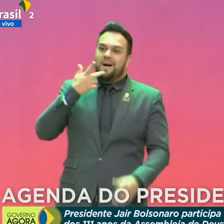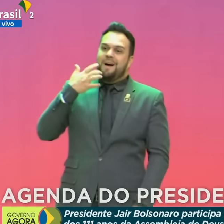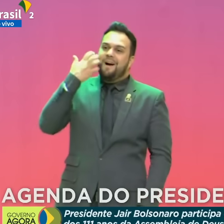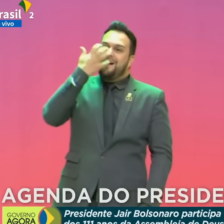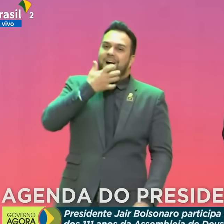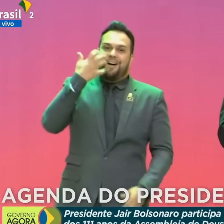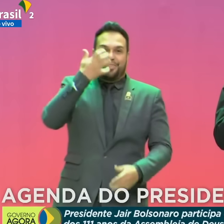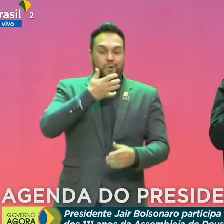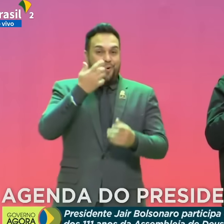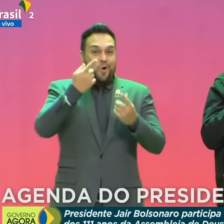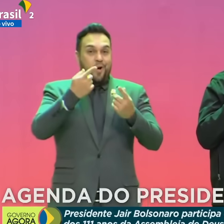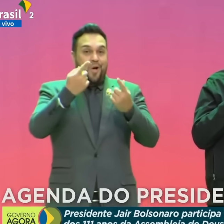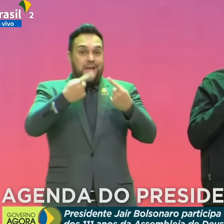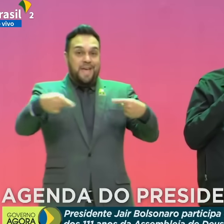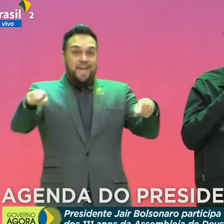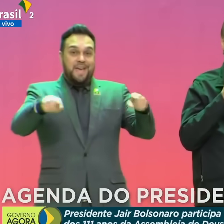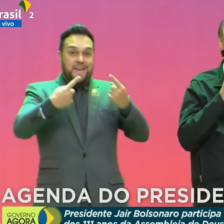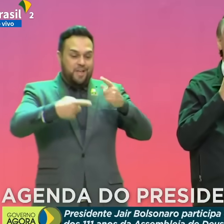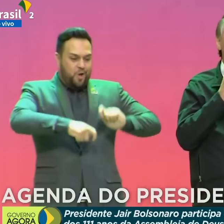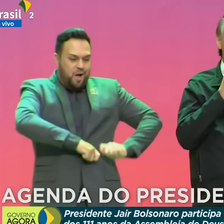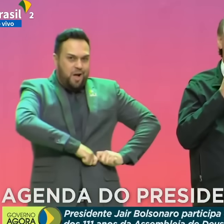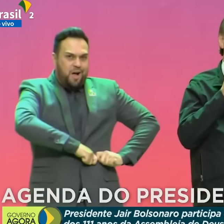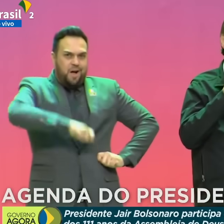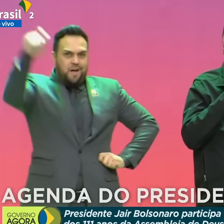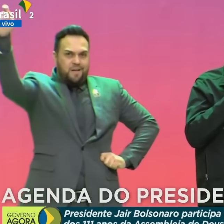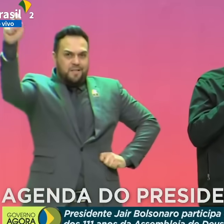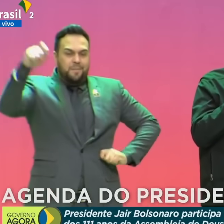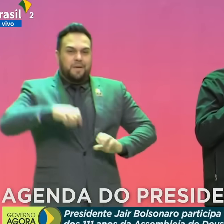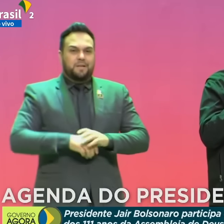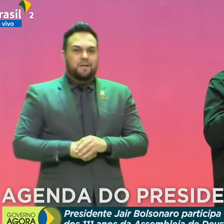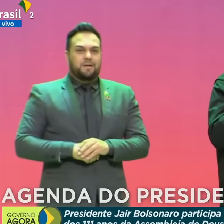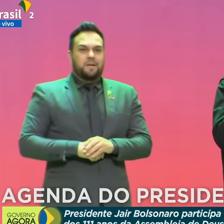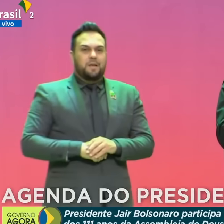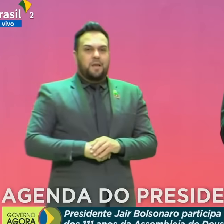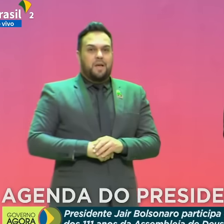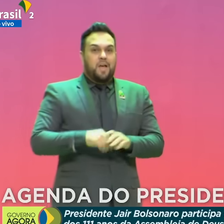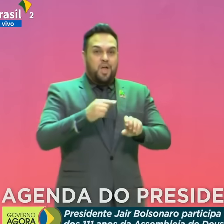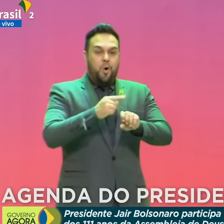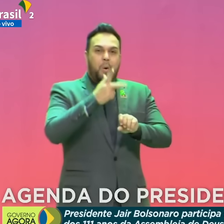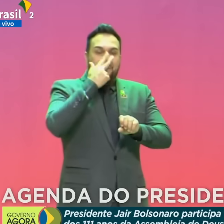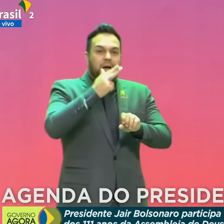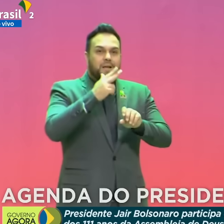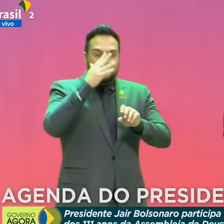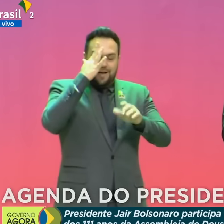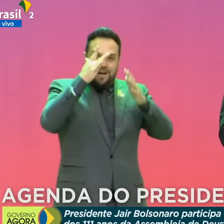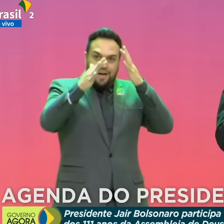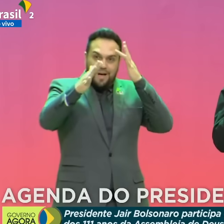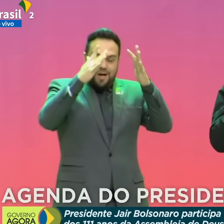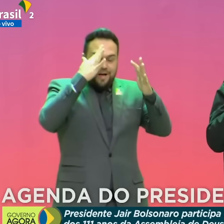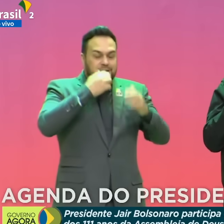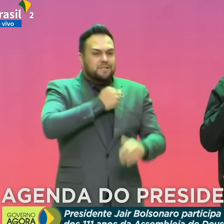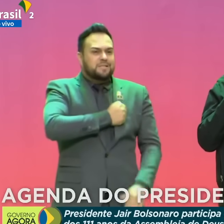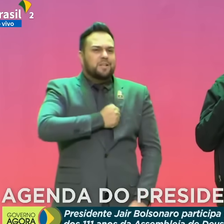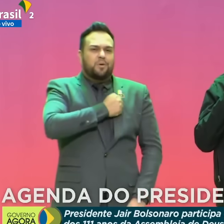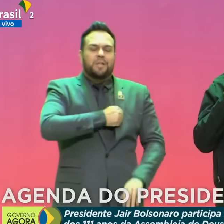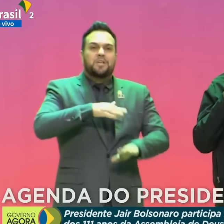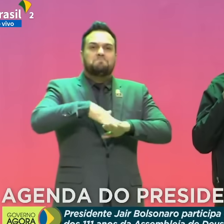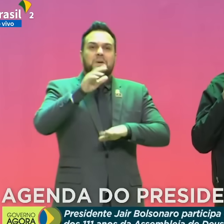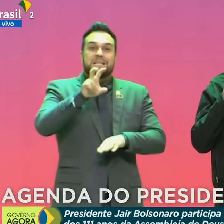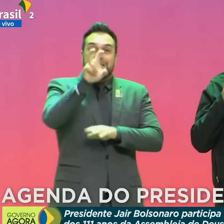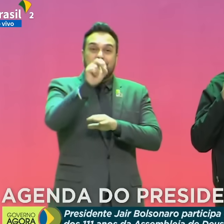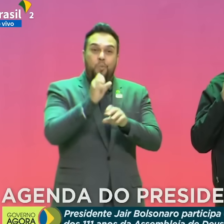aqui. Além de me fazer voltar o tempo, mais de 50 anos, porque cantava isso na